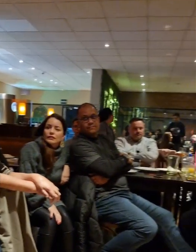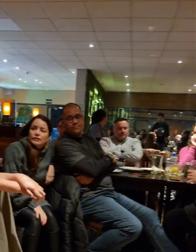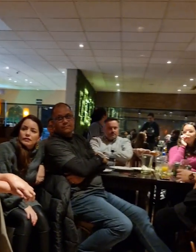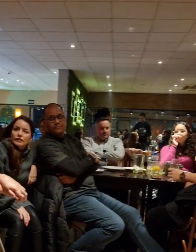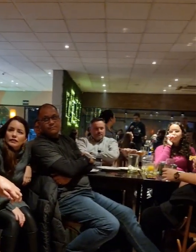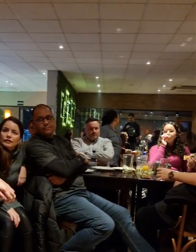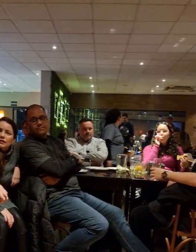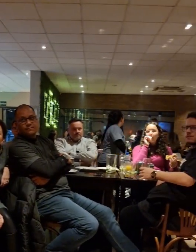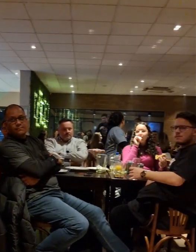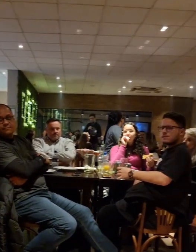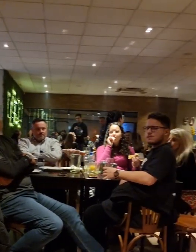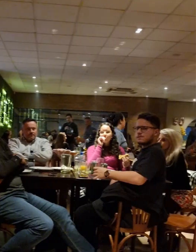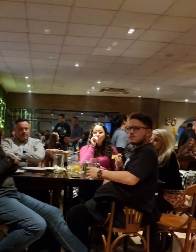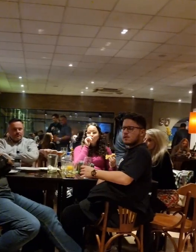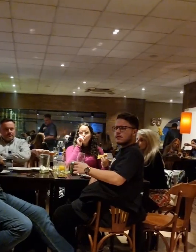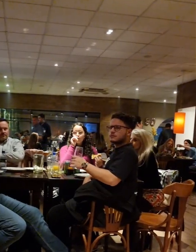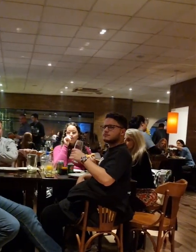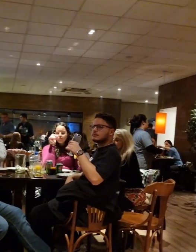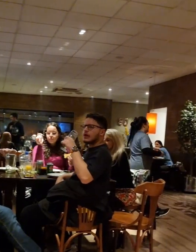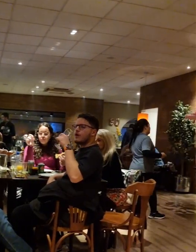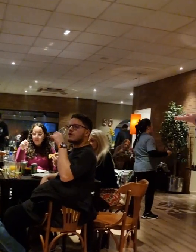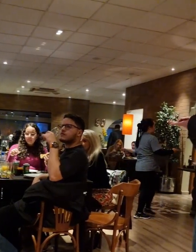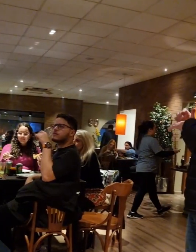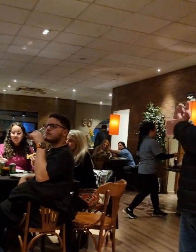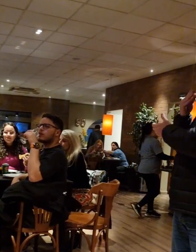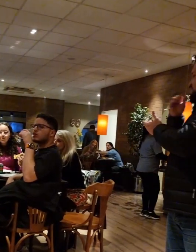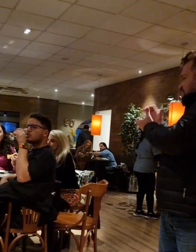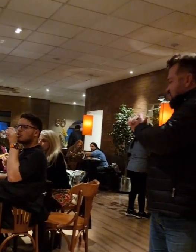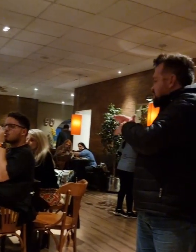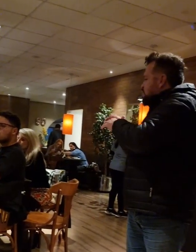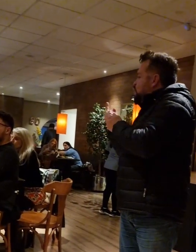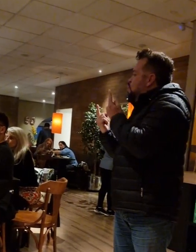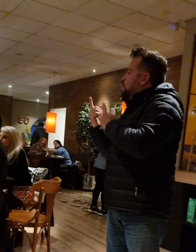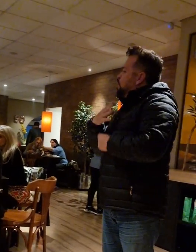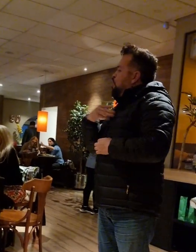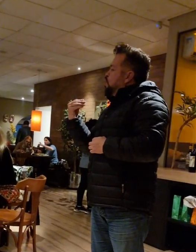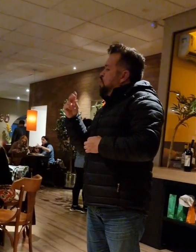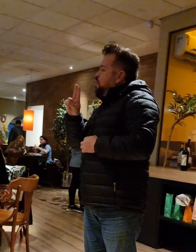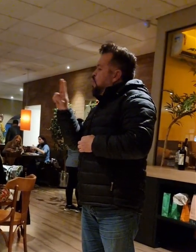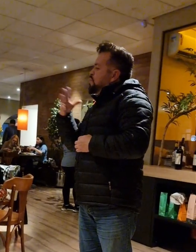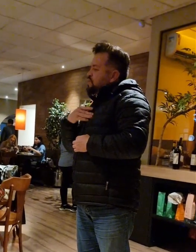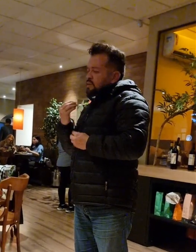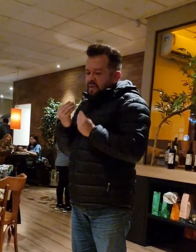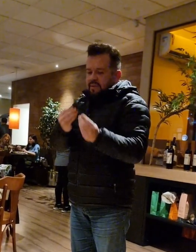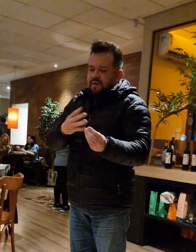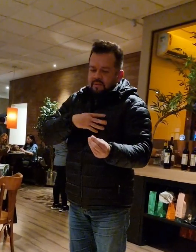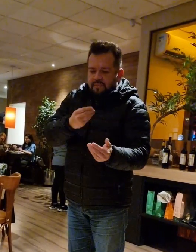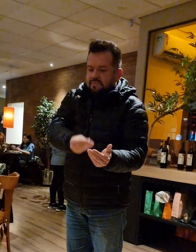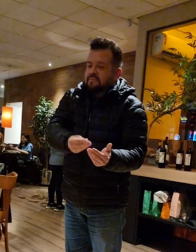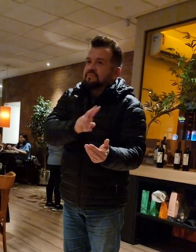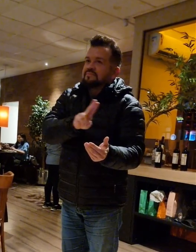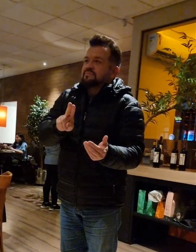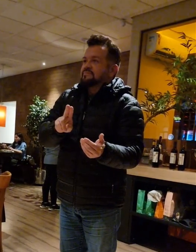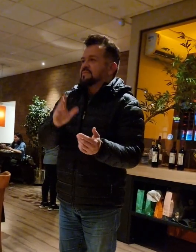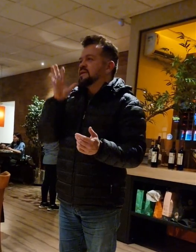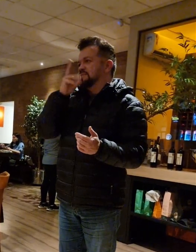vamos lá, acorda. E daí eu tinha o mouse. E eu não queria largar aquele mouse. Aí